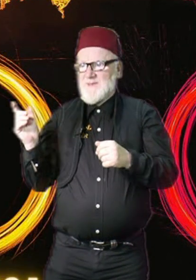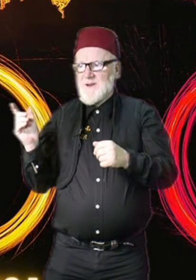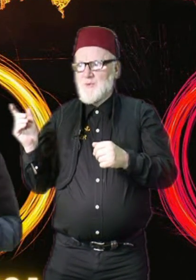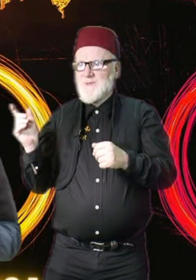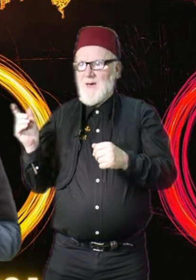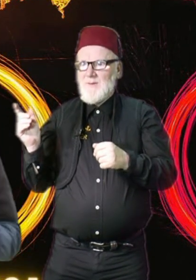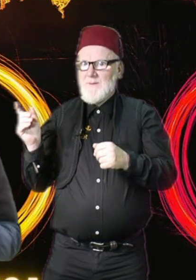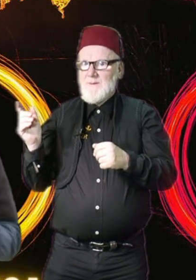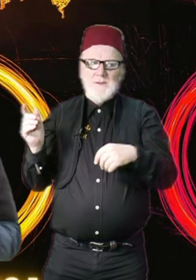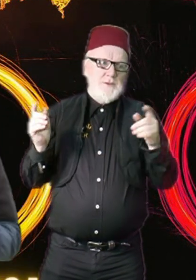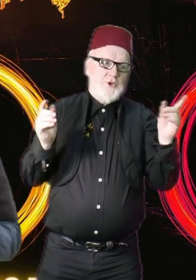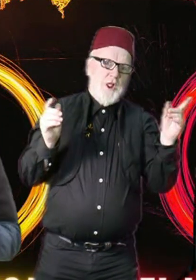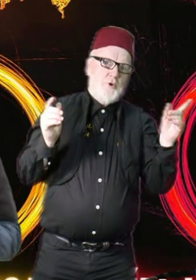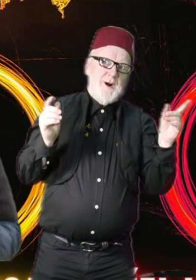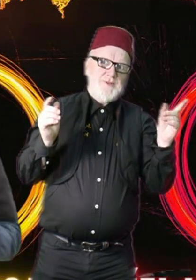Sanin Musa i Željko Bandić.